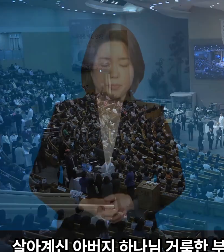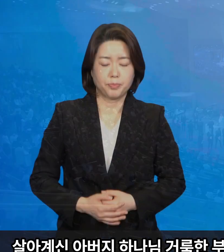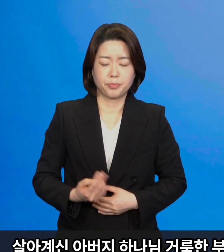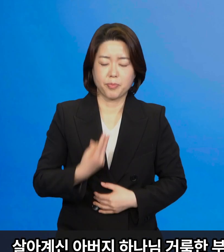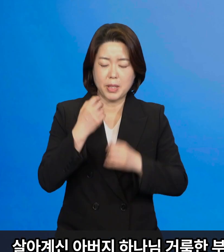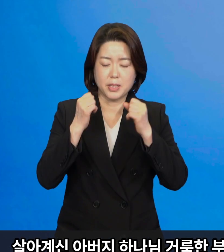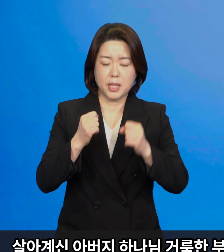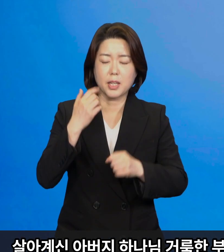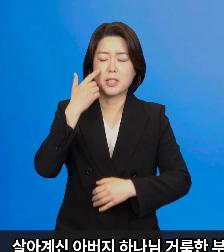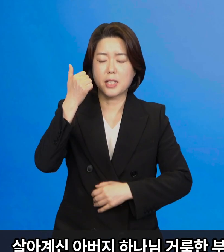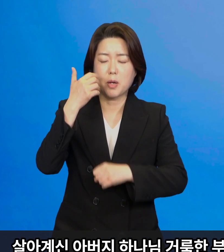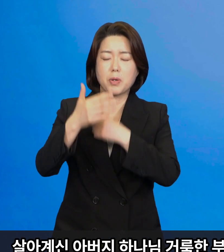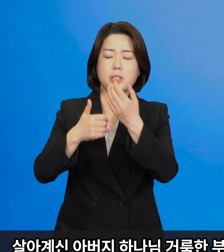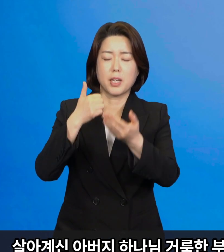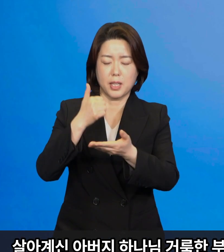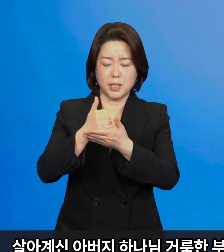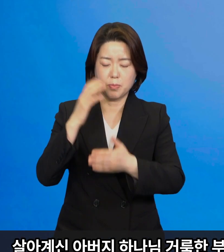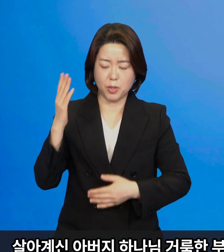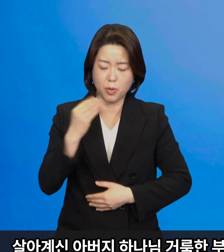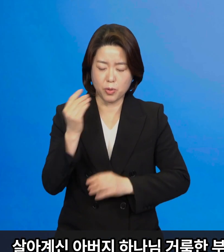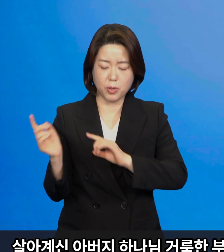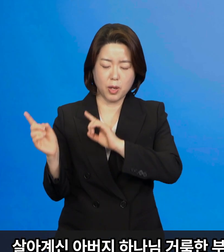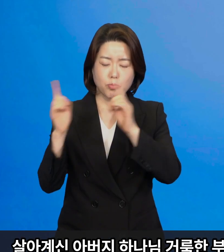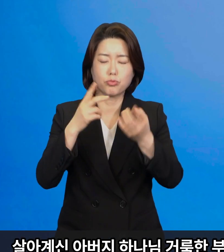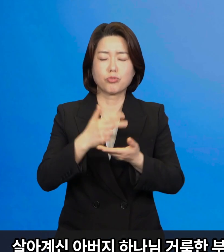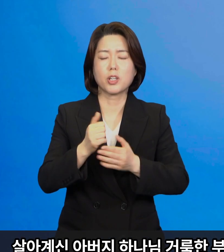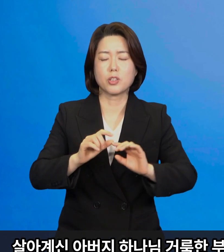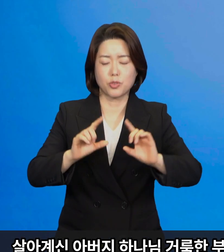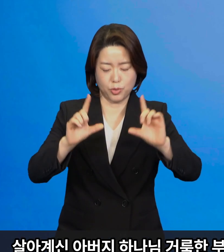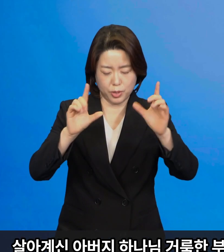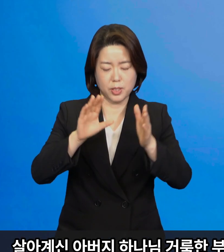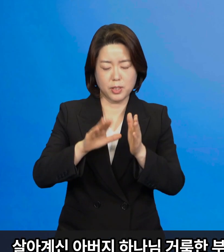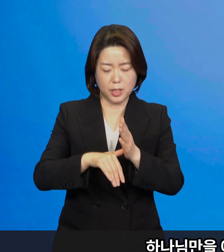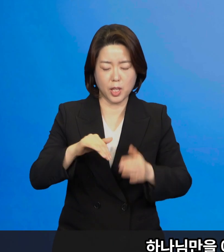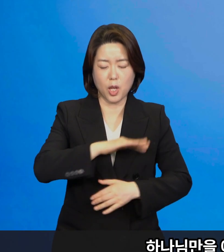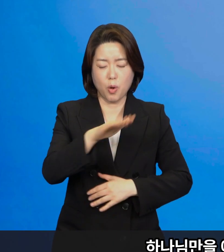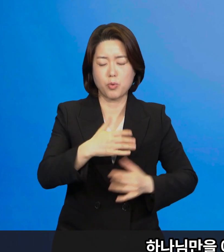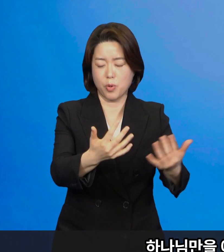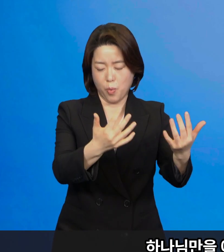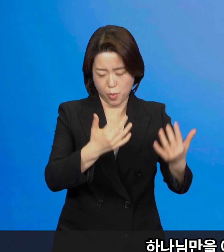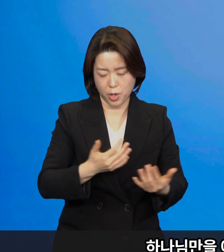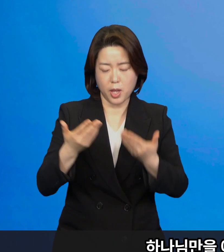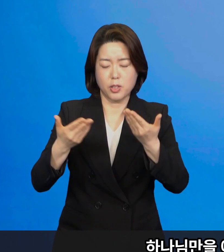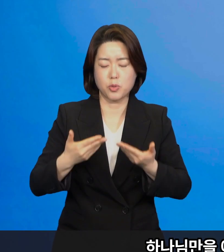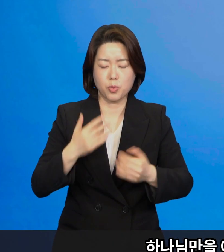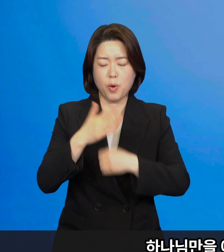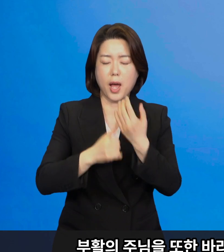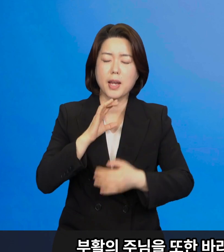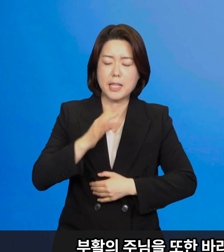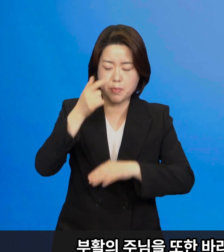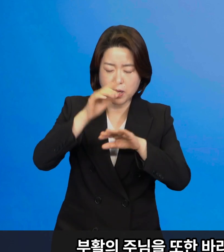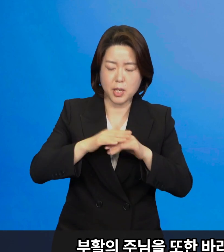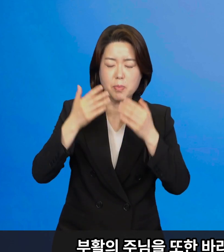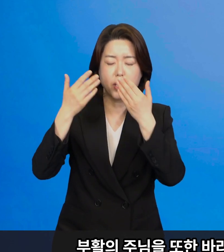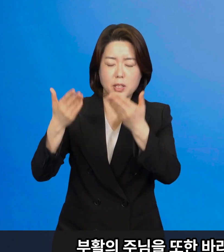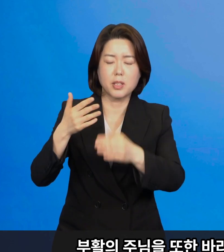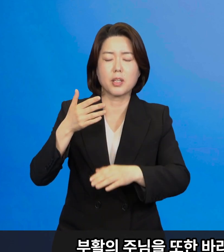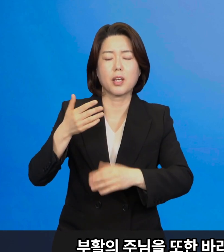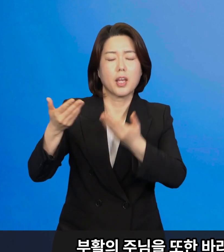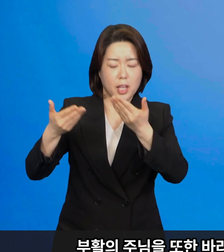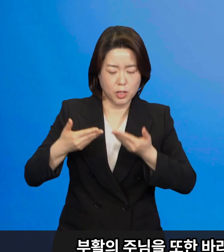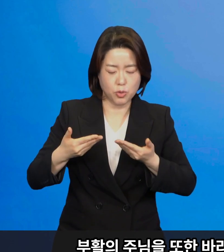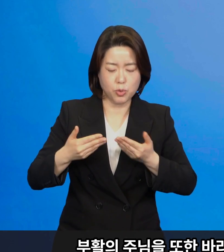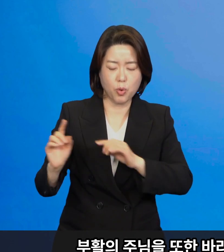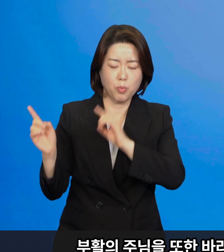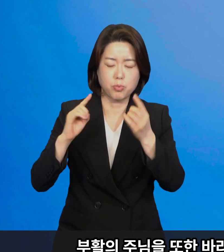살아계신 아버지 하나님, 거룩한 부활 주일에 우리를 모으게 하여 주시고 하나님만을 예배하게 하시며 부활의 주님을